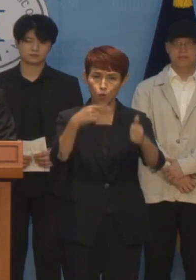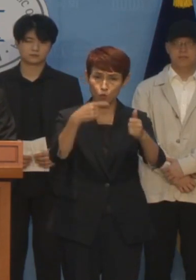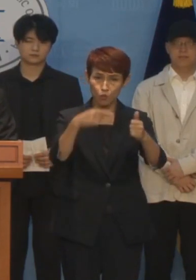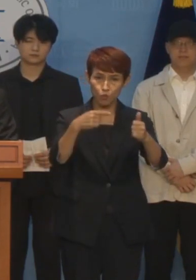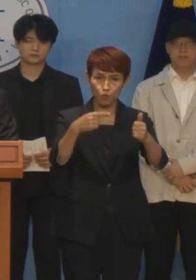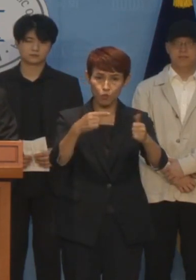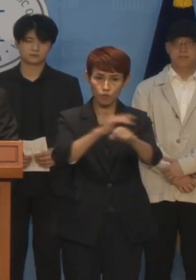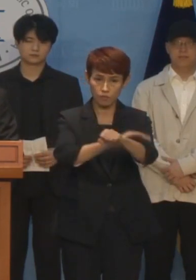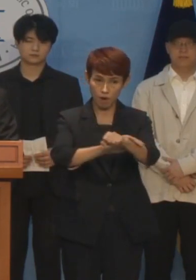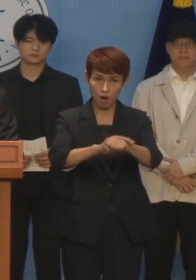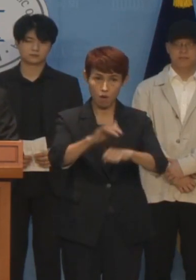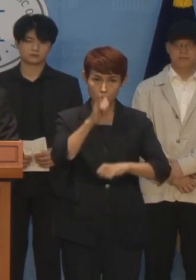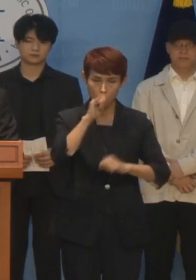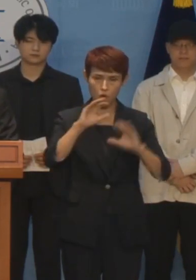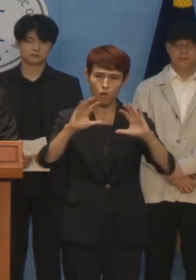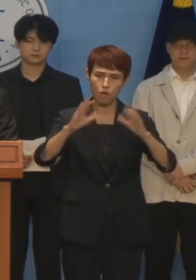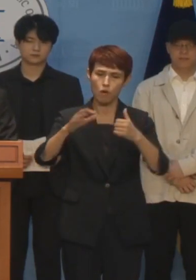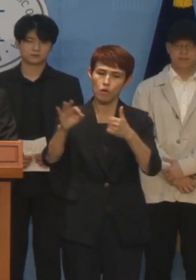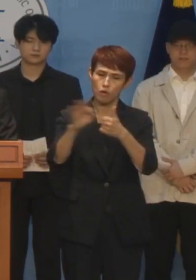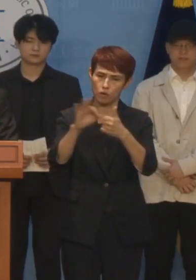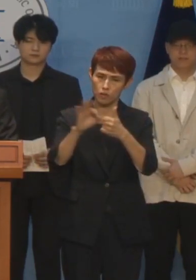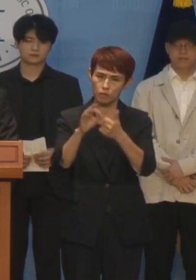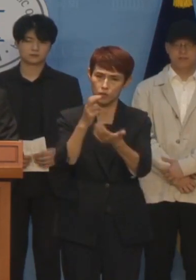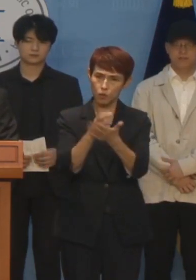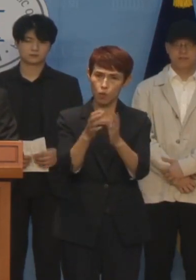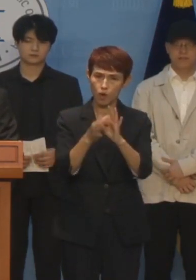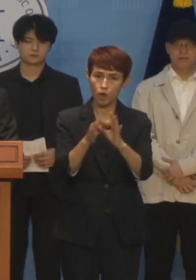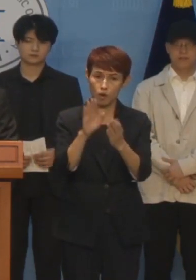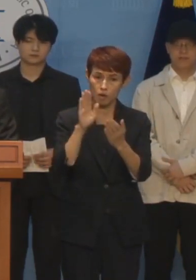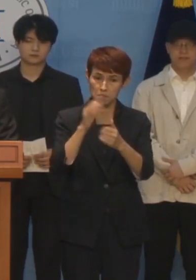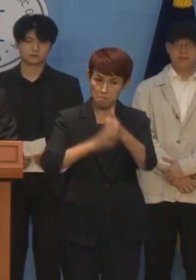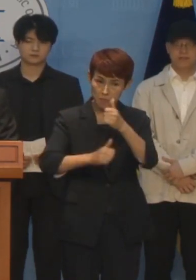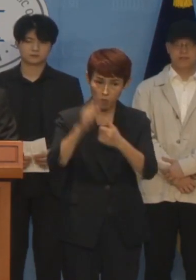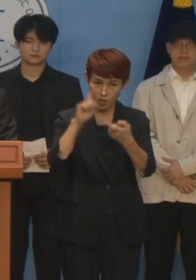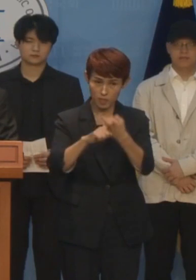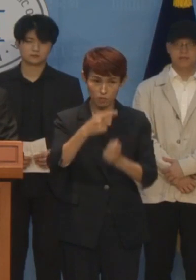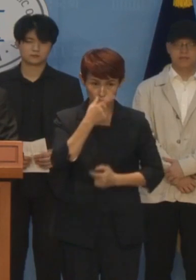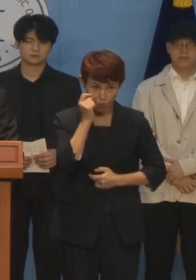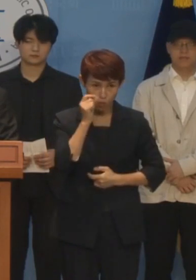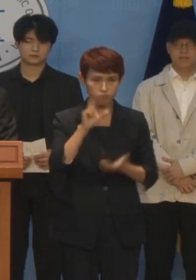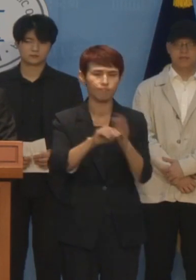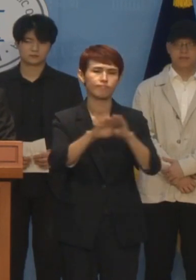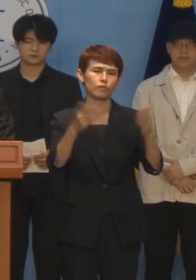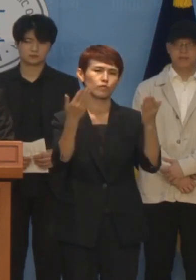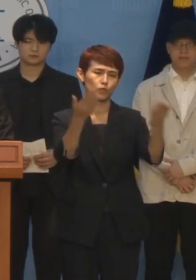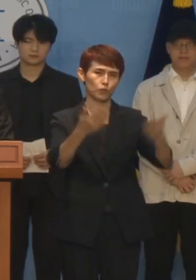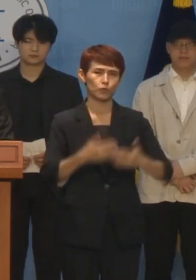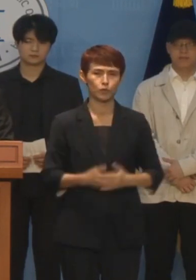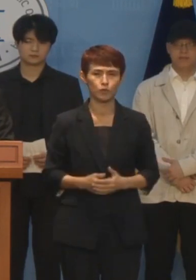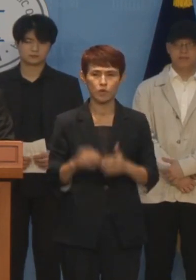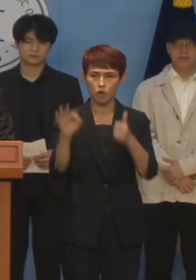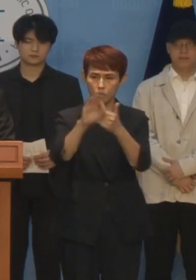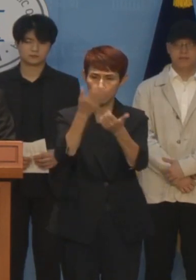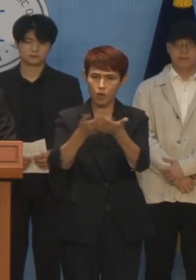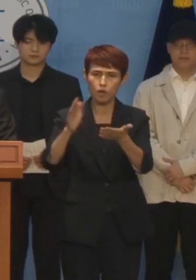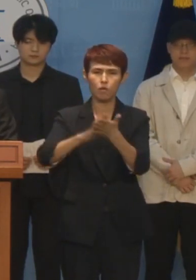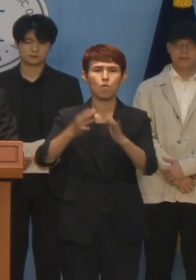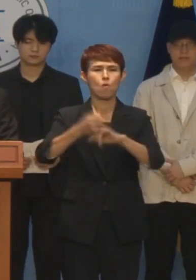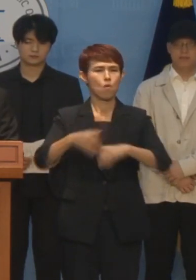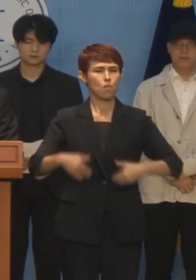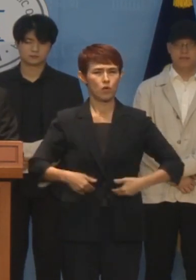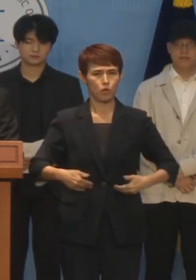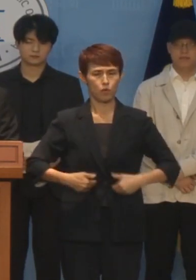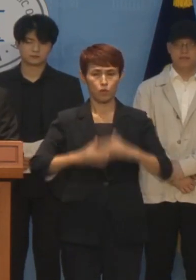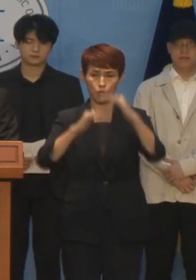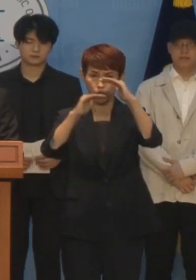통해 연금 제도에 대한 미래 세대의 관심이 부족한 문제를 해소하고 연금 개혁에 대한 필요성과